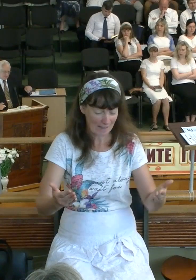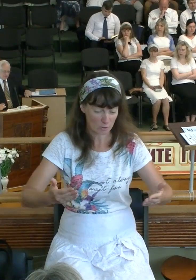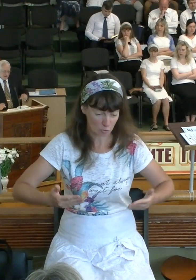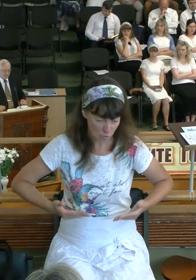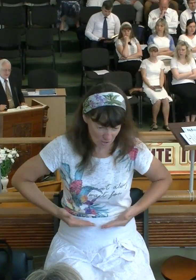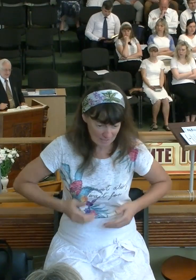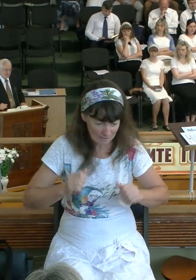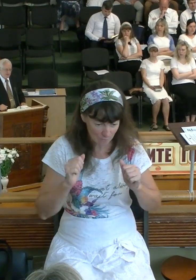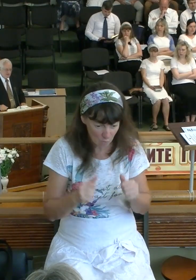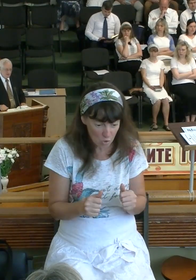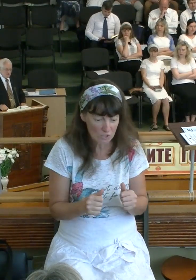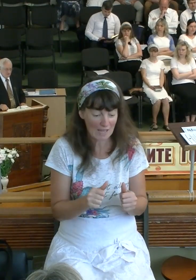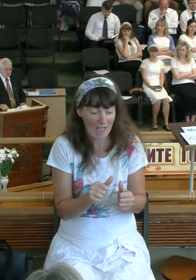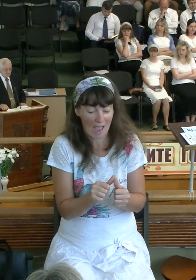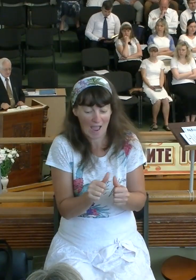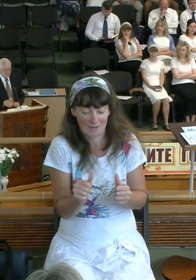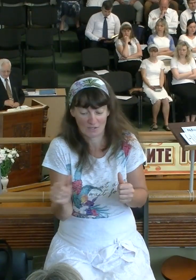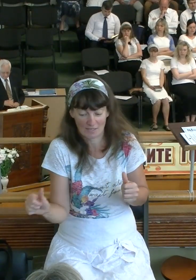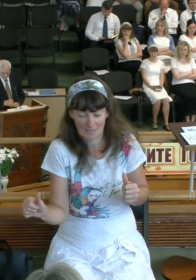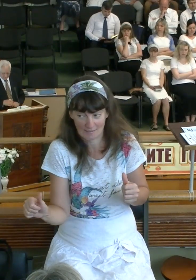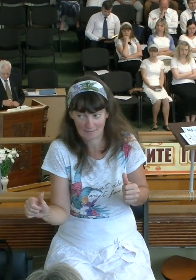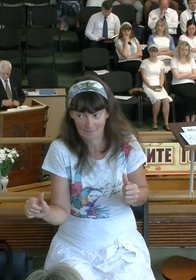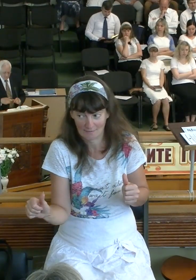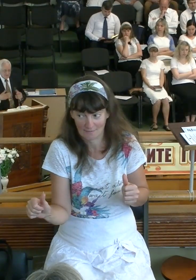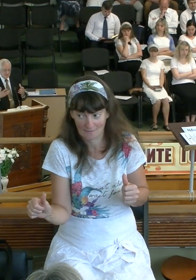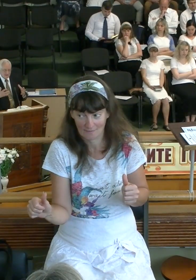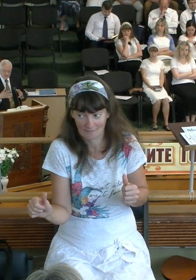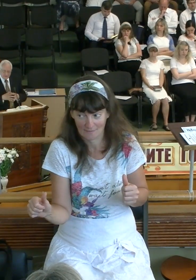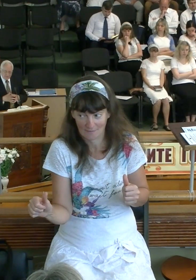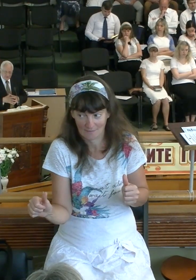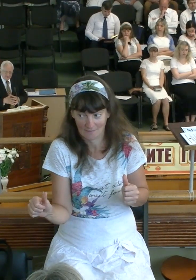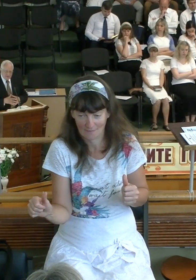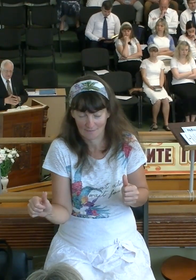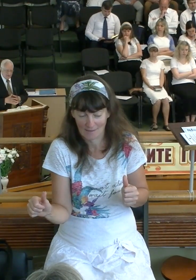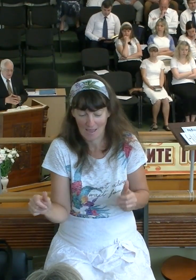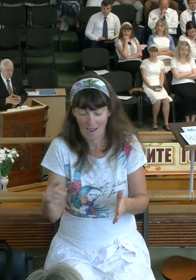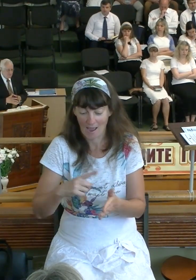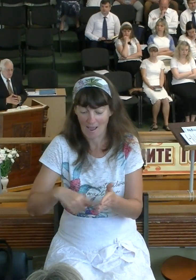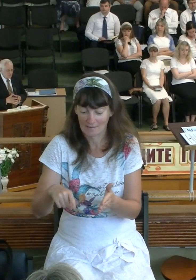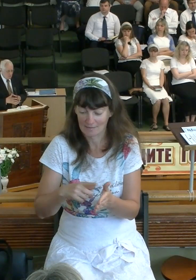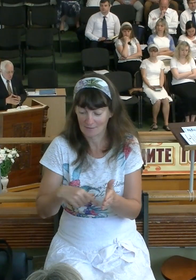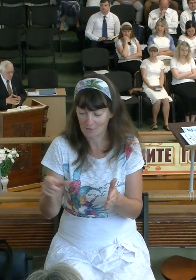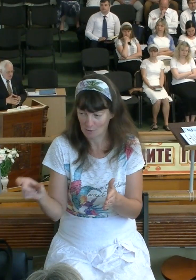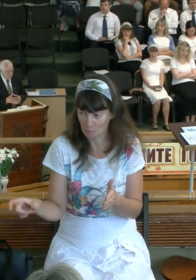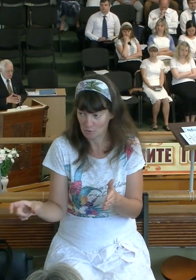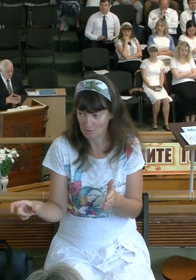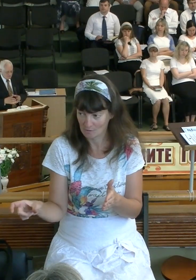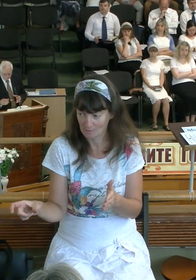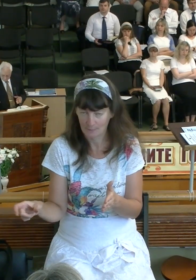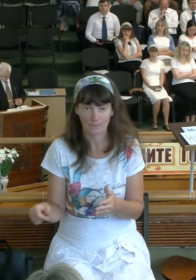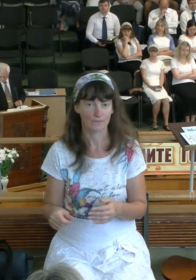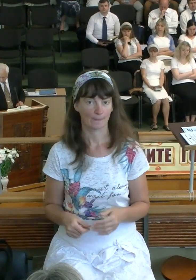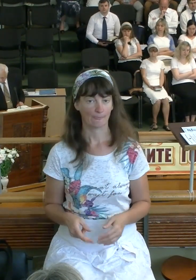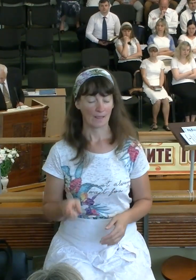что он в вас. Братья и сестры, как состоит человек? Дух,